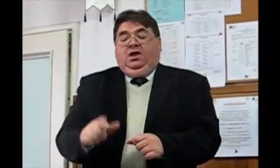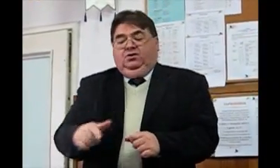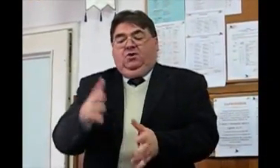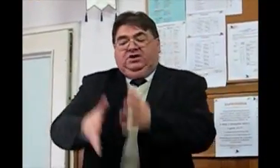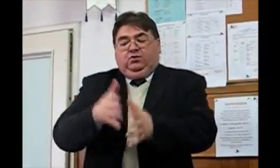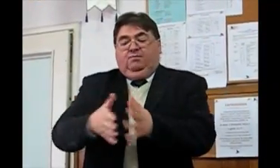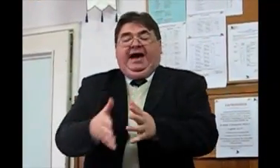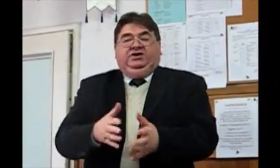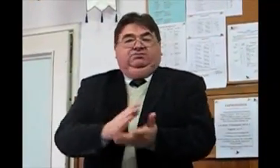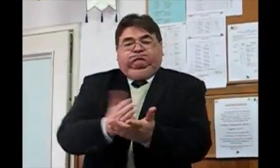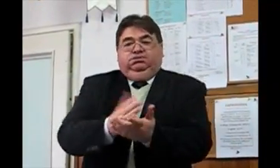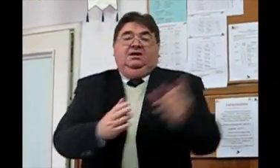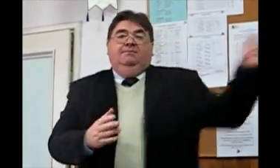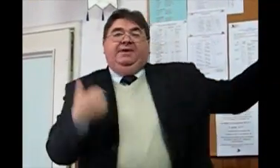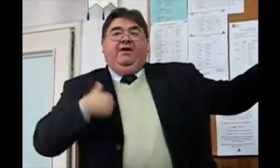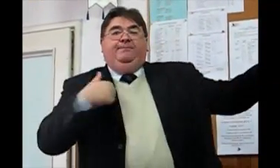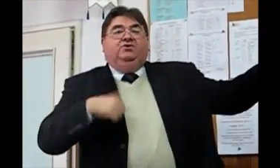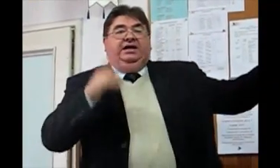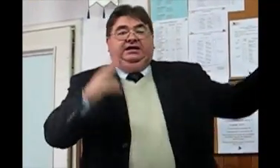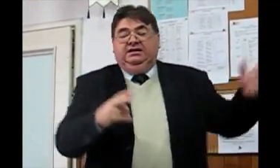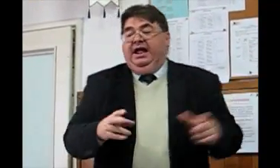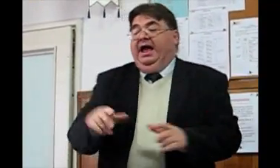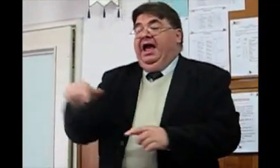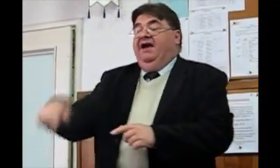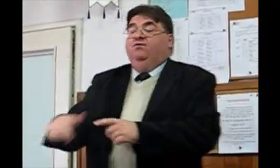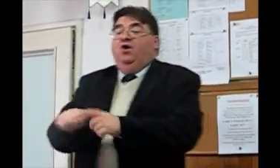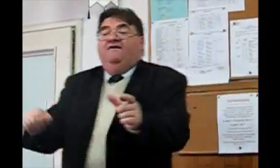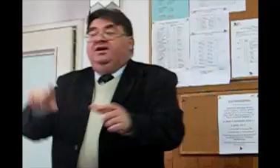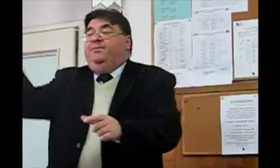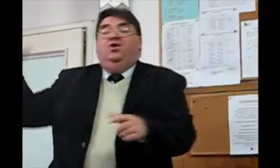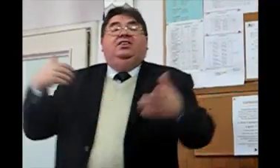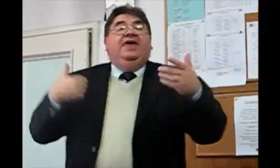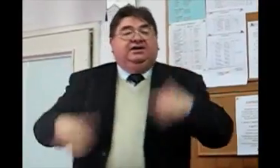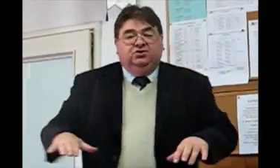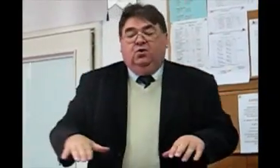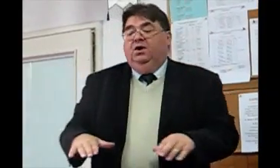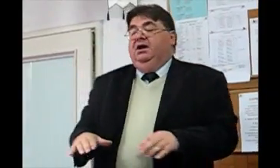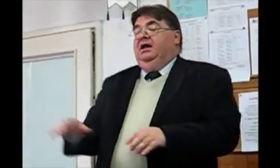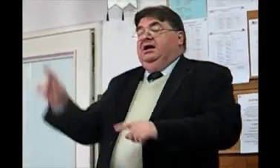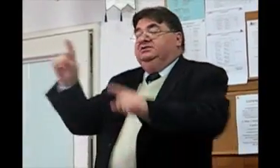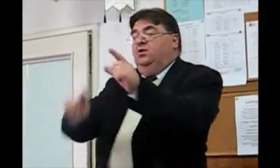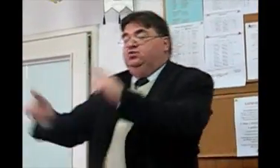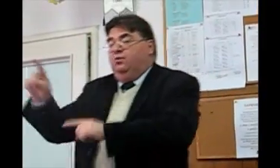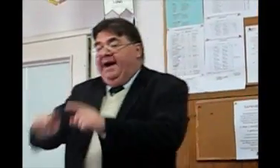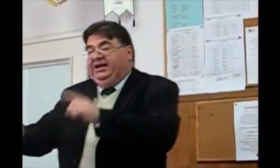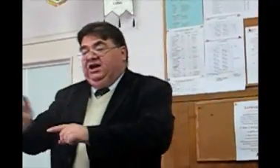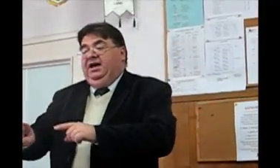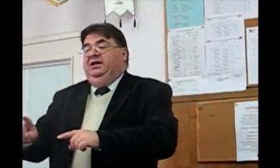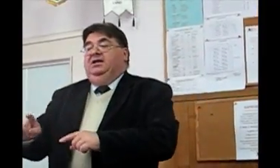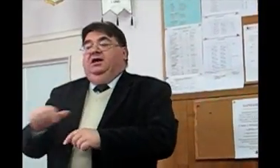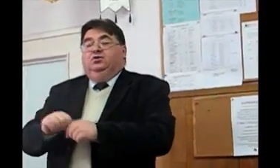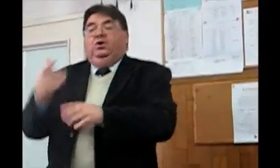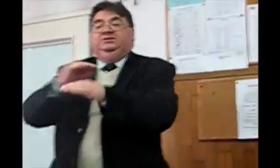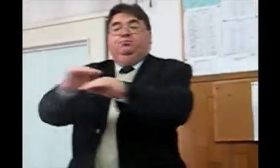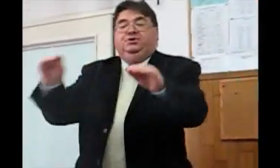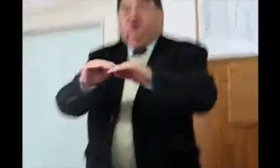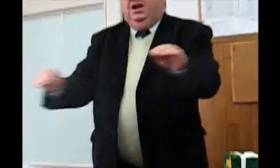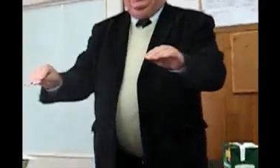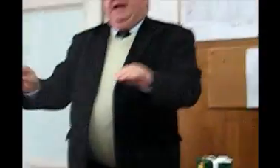można tłumaczyć. Działa po nasze teraz. Uchowie, bo nie chcą. To tłumaczę, które to przeszkolenie, a oni